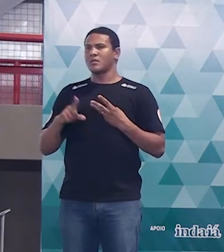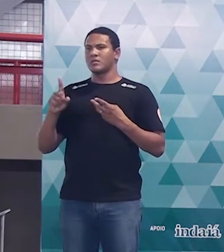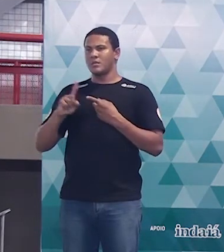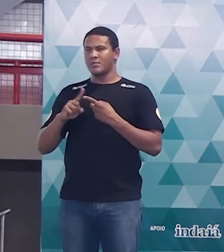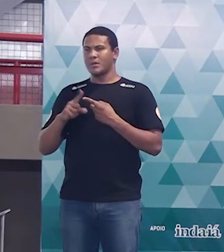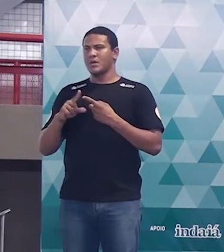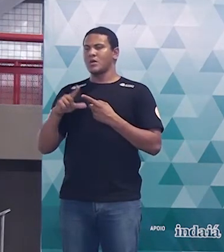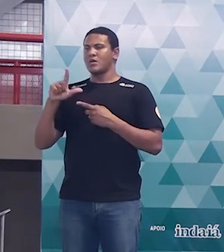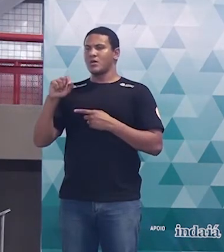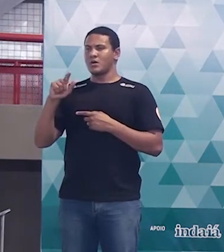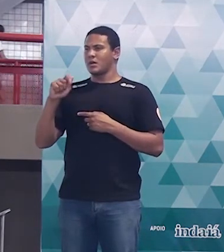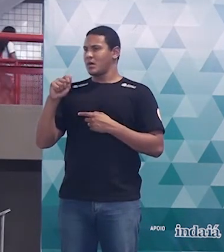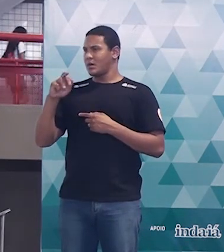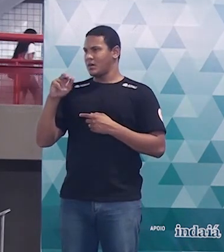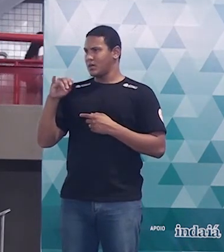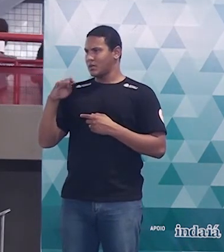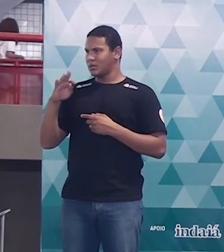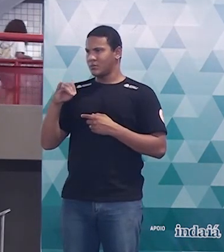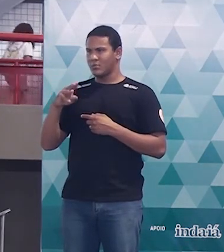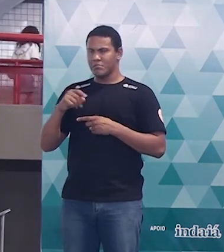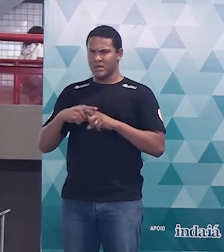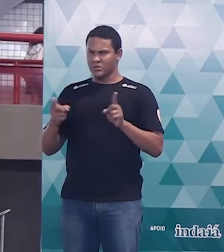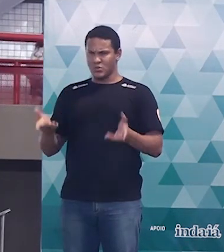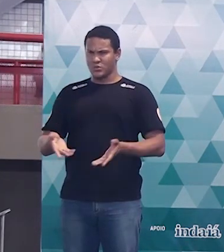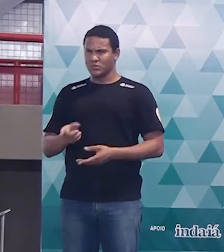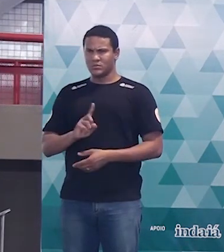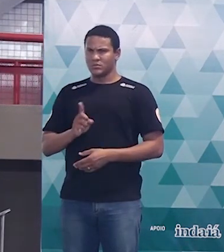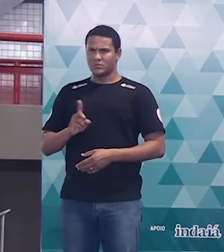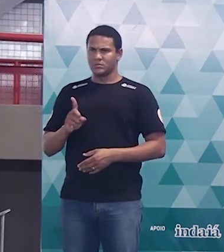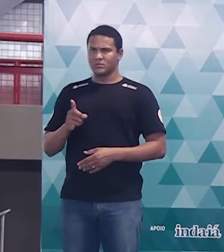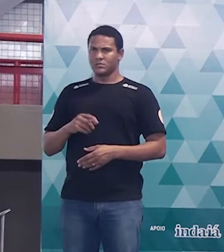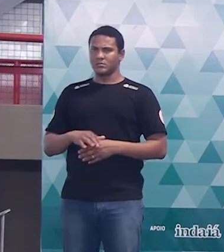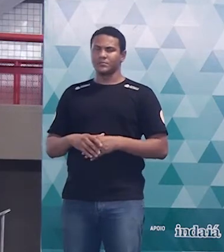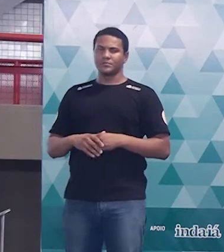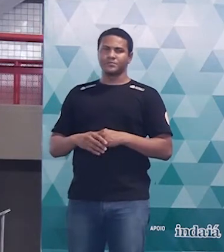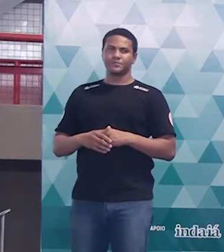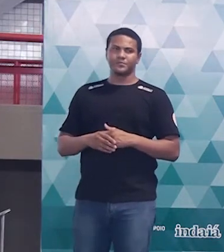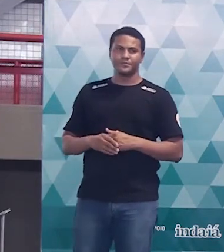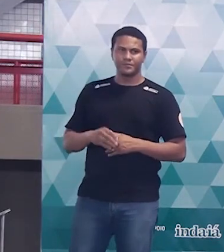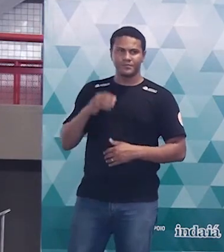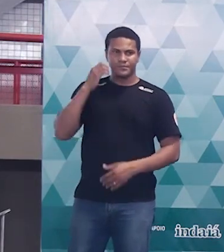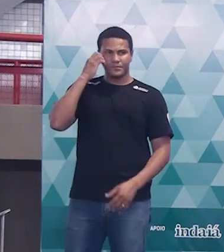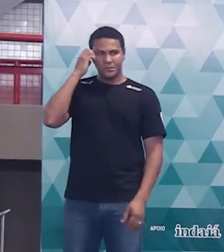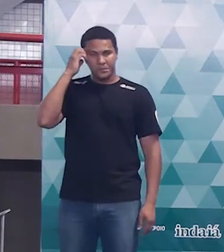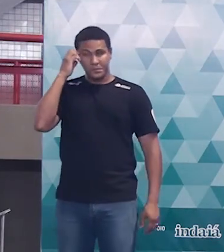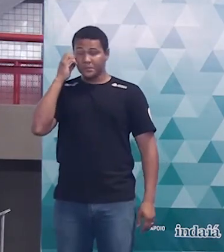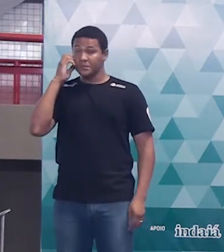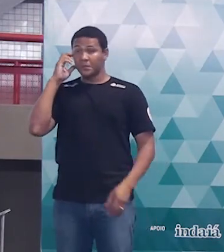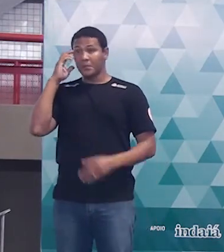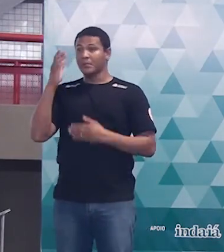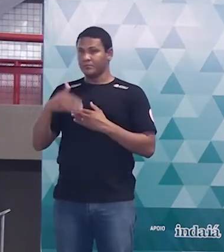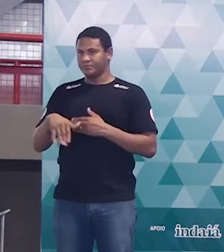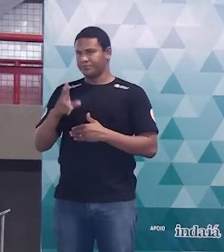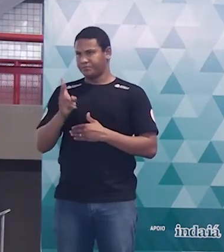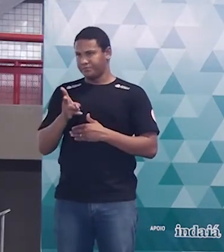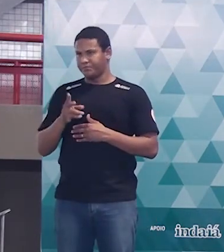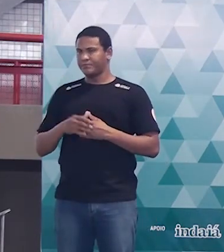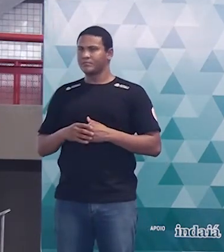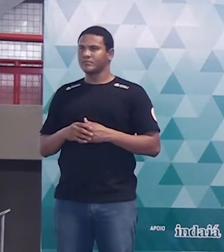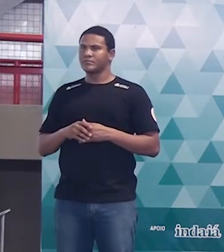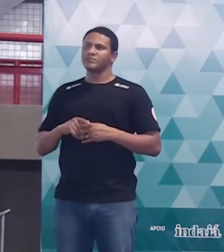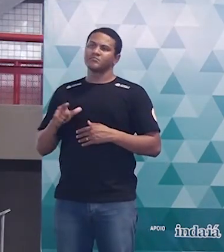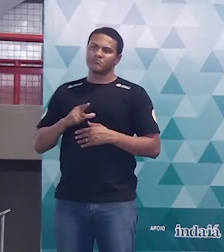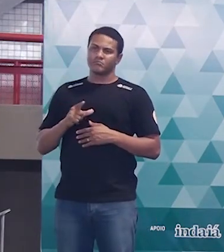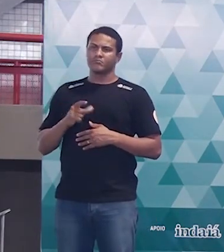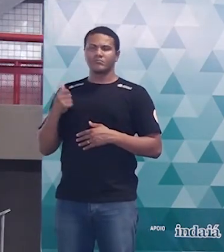também. Mas não é hoje, ainda bem. Bom, dando sequência, irá